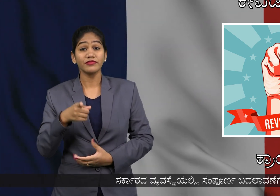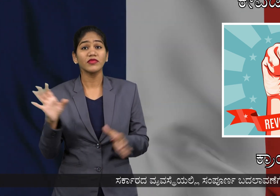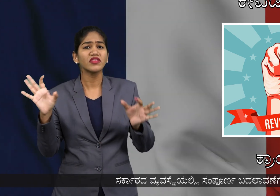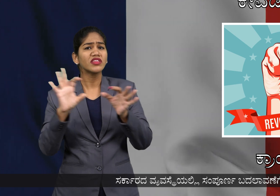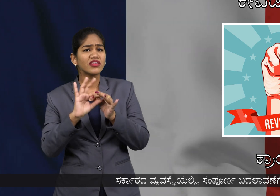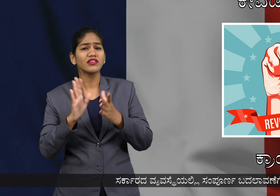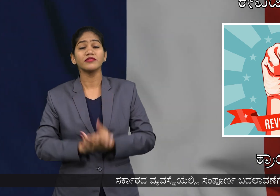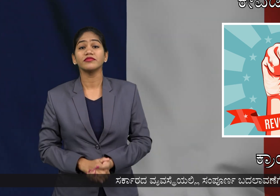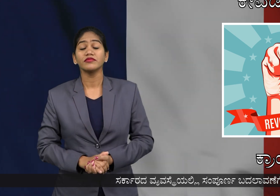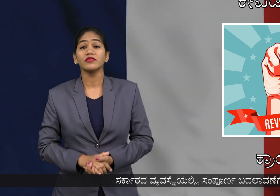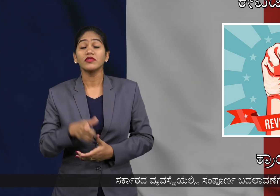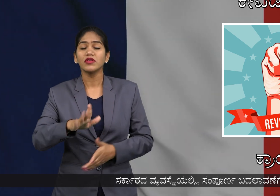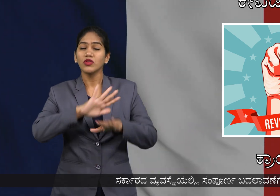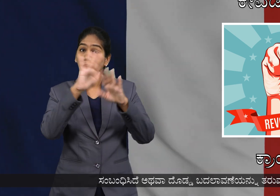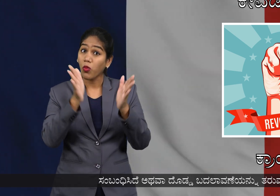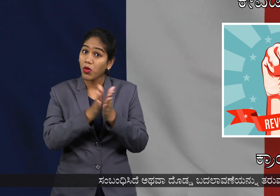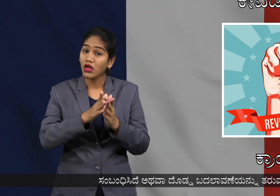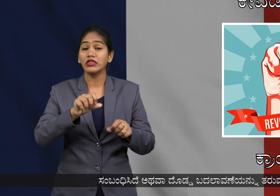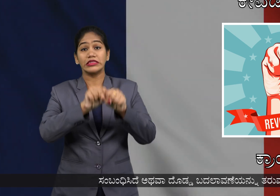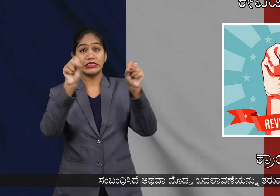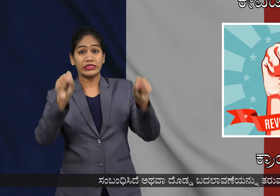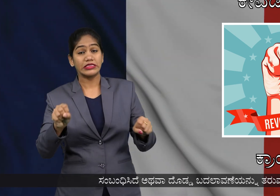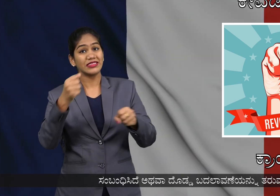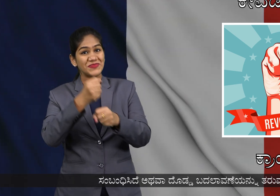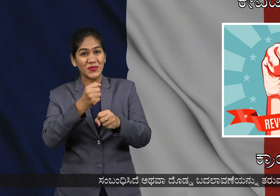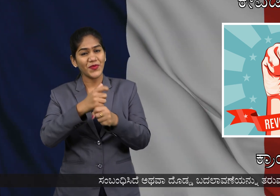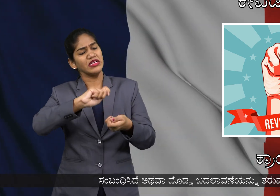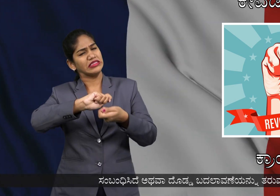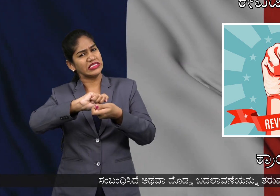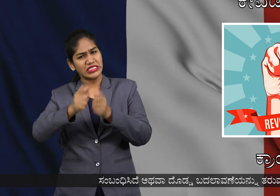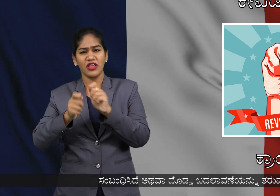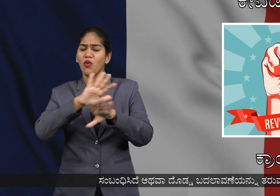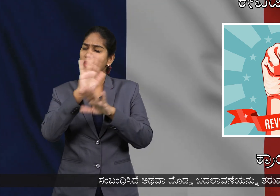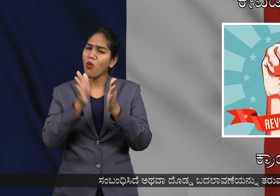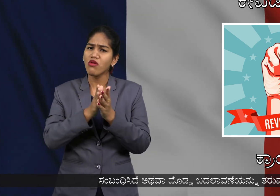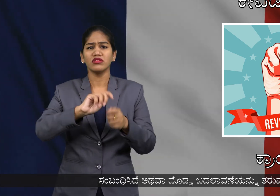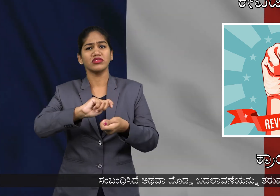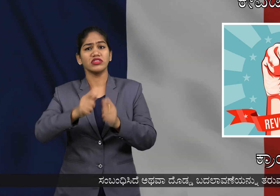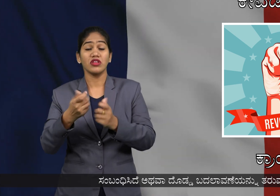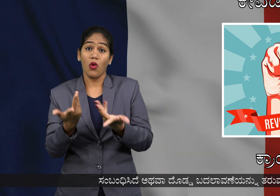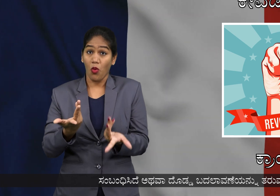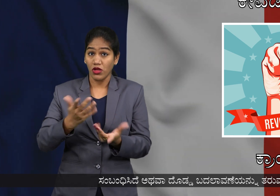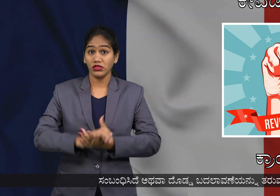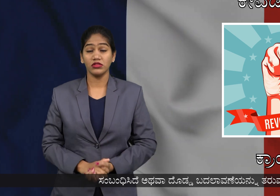ಸರ್ಕಾರದ ವ್ಯವಸ್ಥೆಯಲ್ಲಿ ಸಂಪೂರ್ಣ ಬದಲಾವಣೆಗೆ ಸಂಬಂಧಿಸಿದೆ ಅಥವಾ ದೊಡ್ಡ ಬದಲಾವಣೆಯನ್ನ ತರುವುದು.